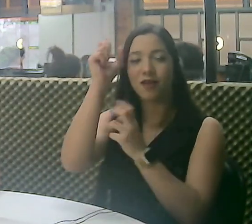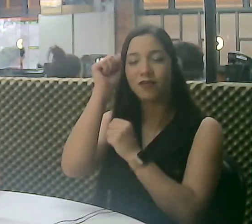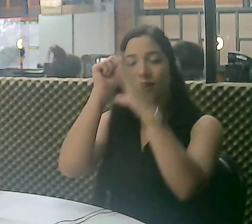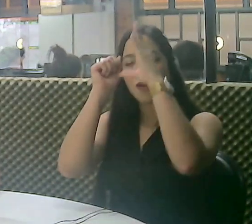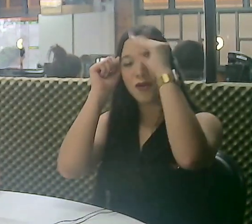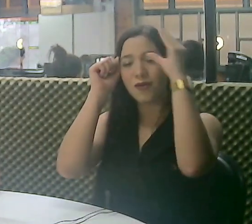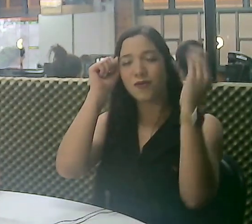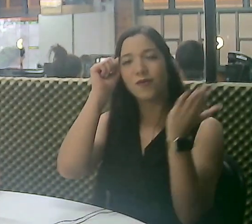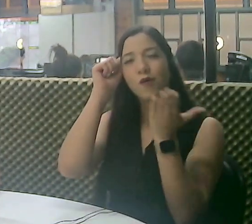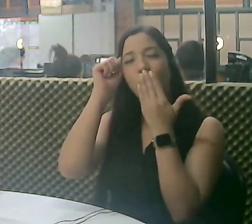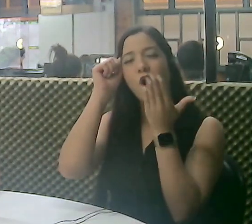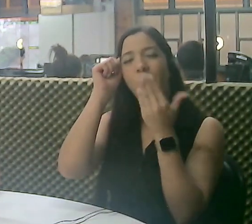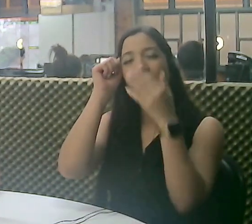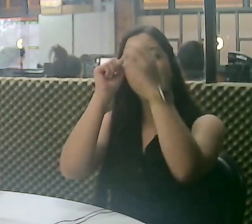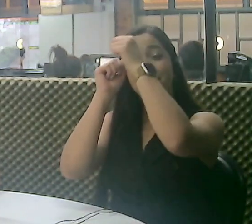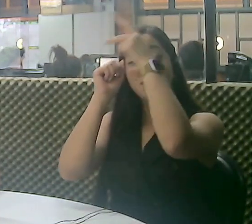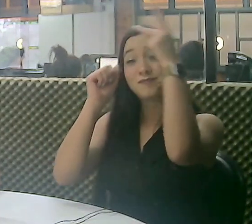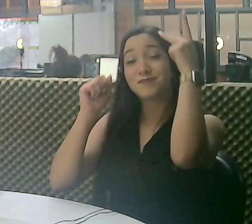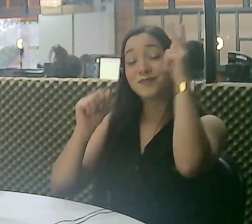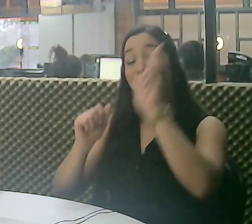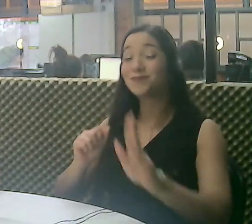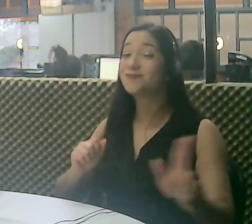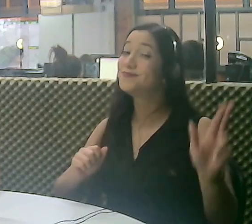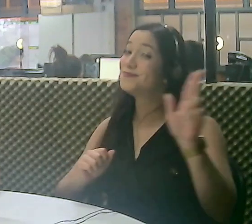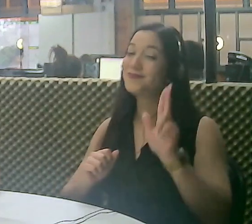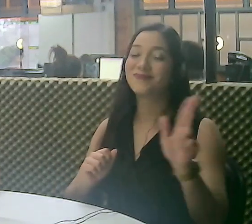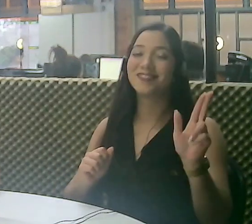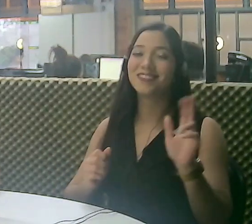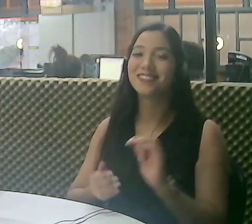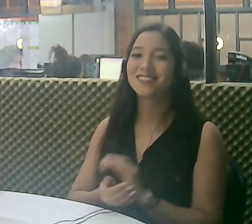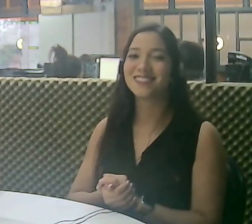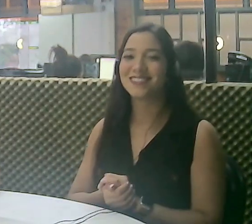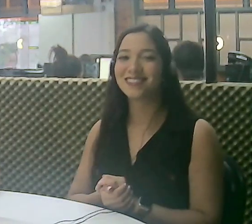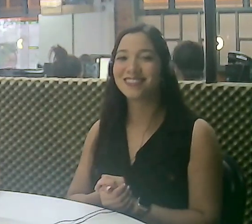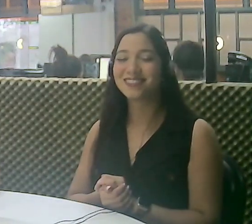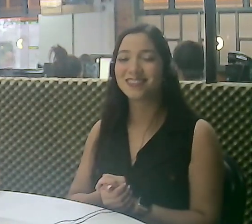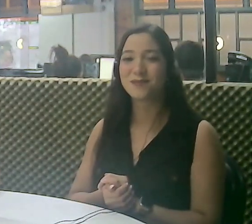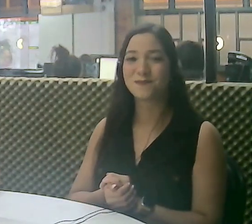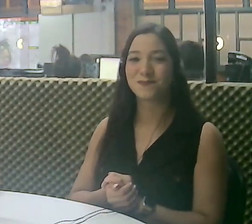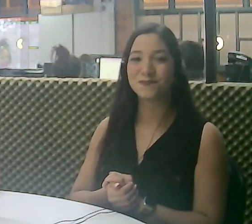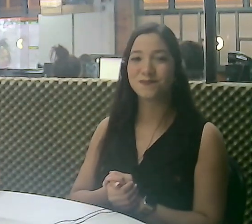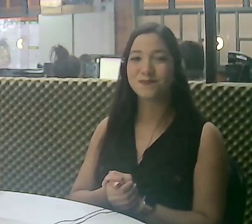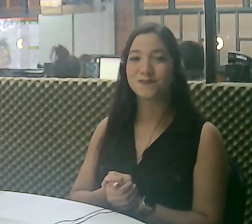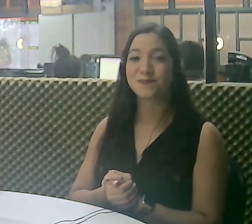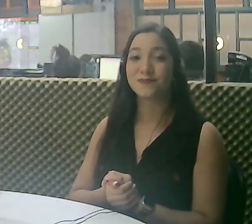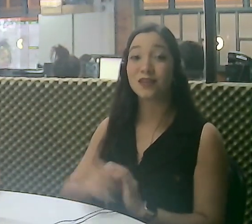dormir tranquilo. Oh, Prefeitura de Uberlândia.